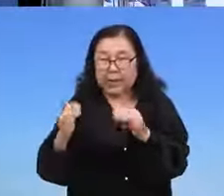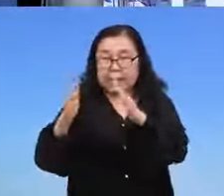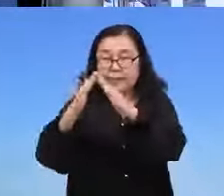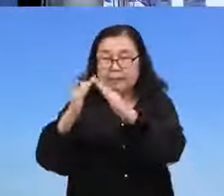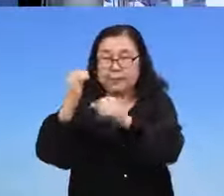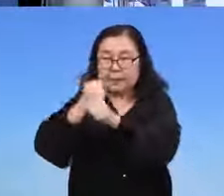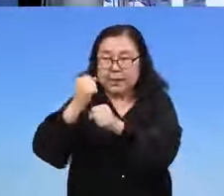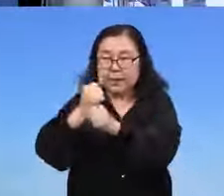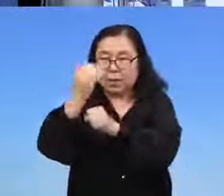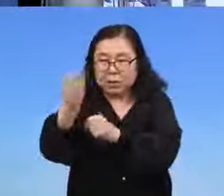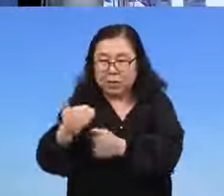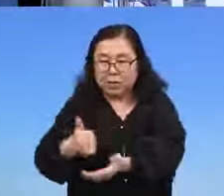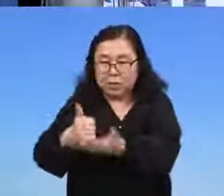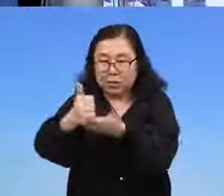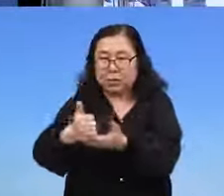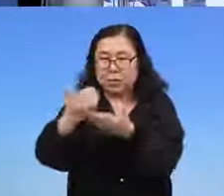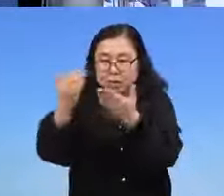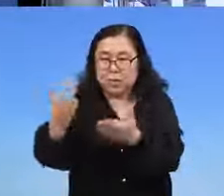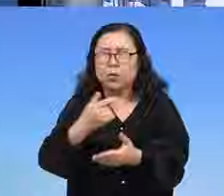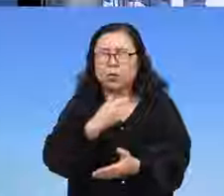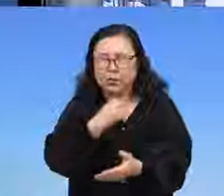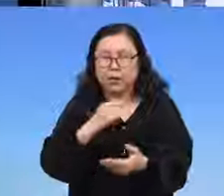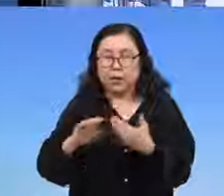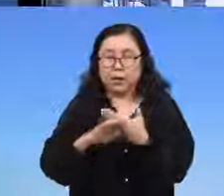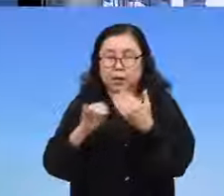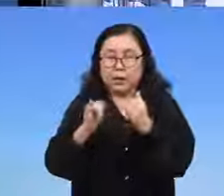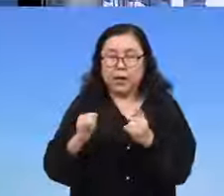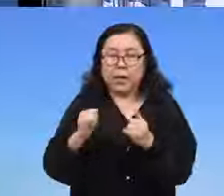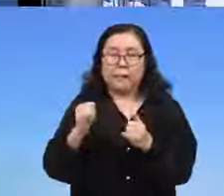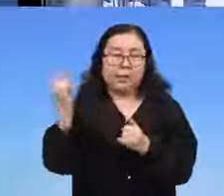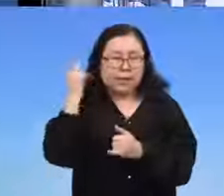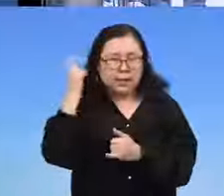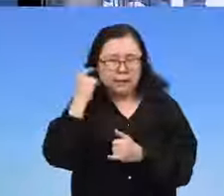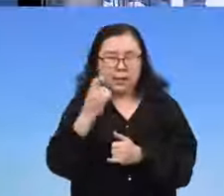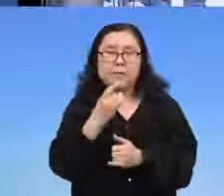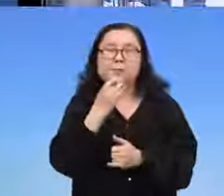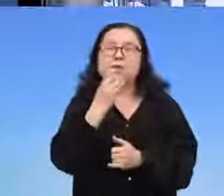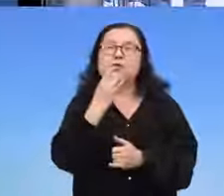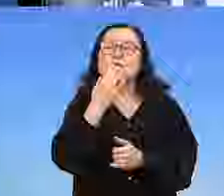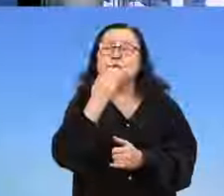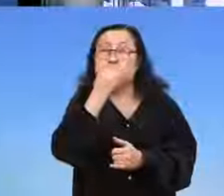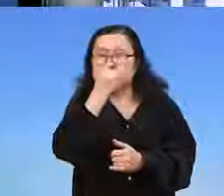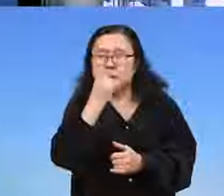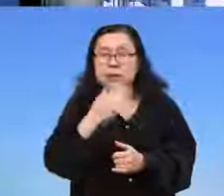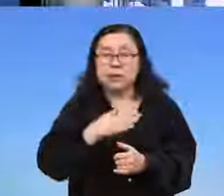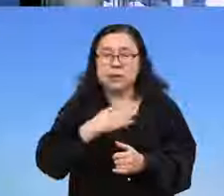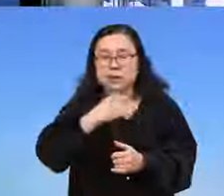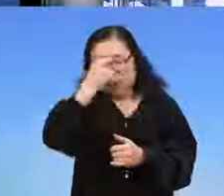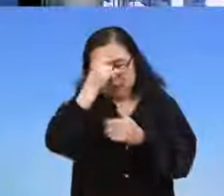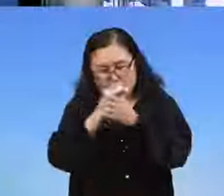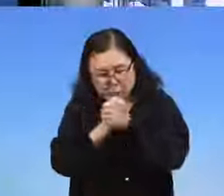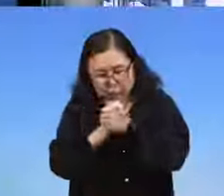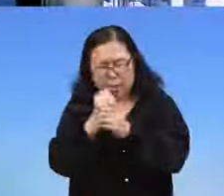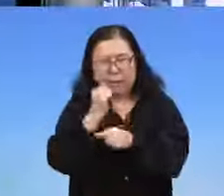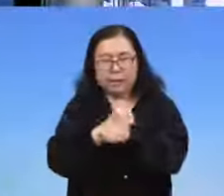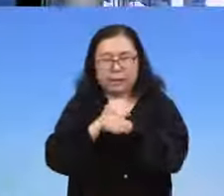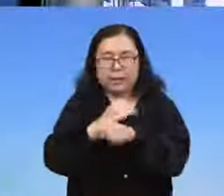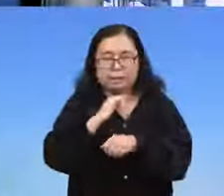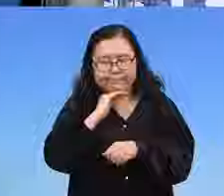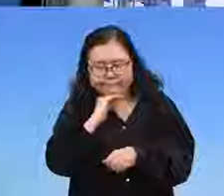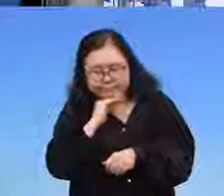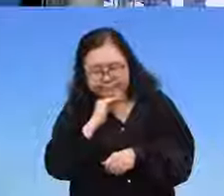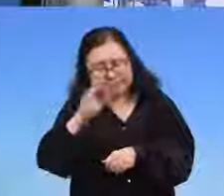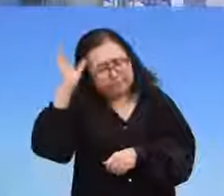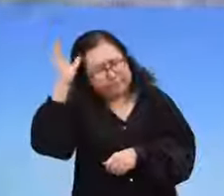섬겨드리고 싶은 꿈이에요. 남들이 들으면 비웃을지 모르겠지만 그래도 기도하면서 기다리고 있습니다. 저는 이